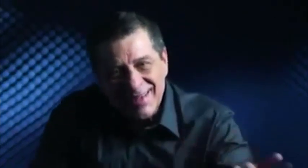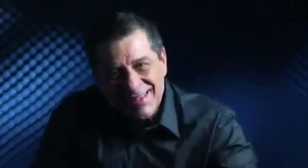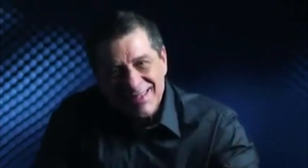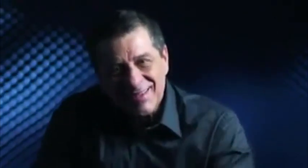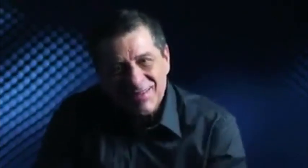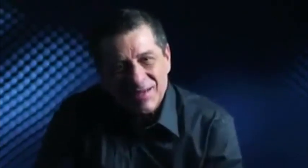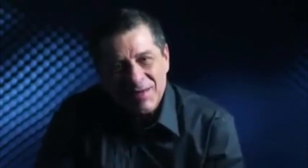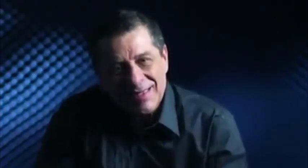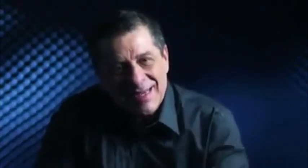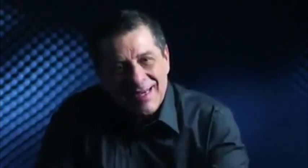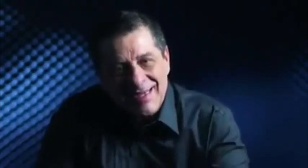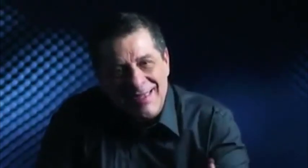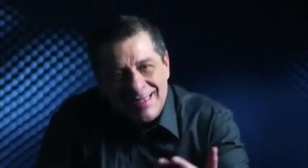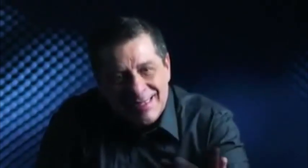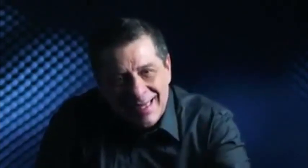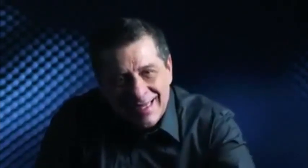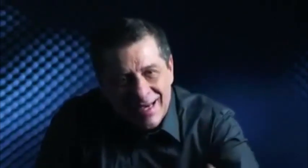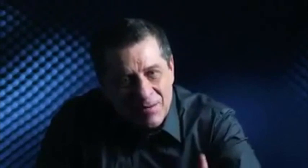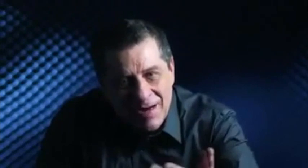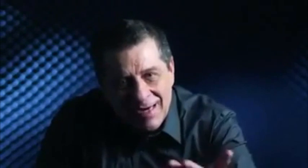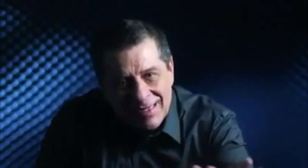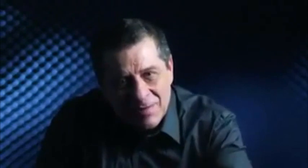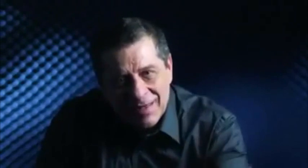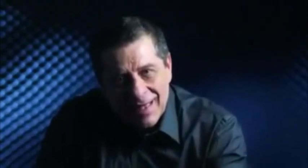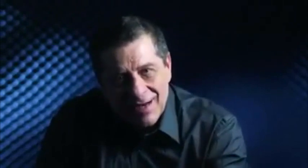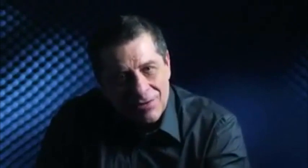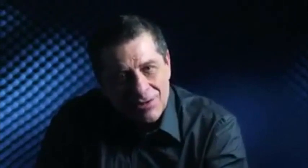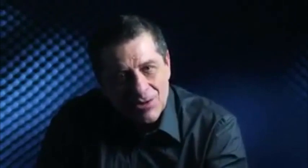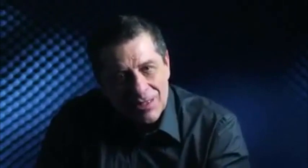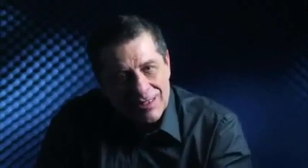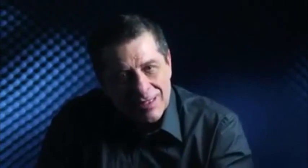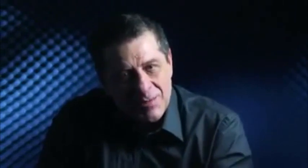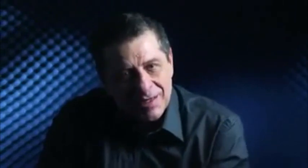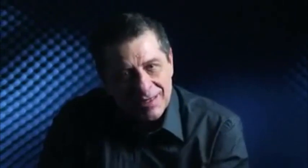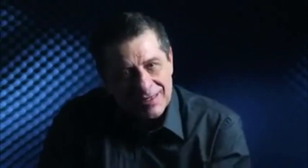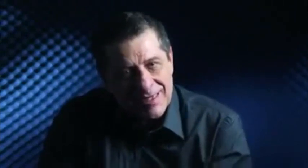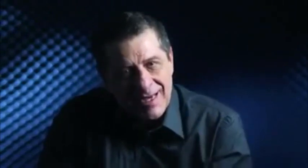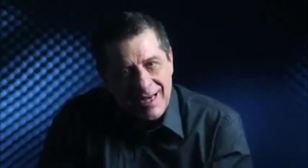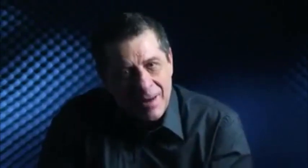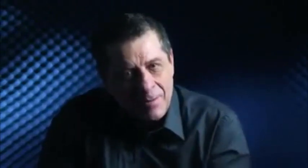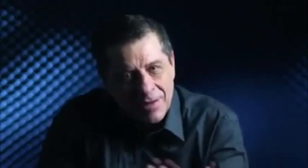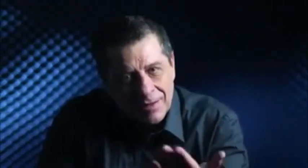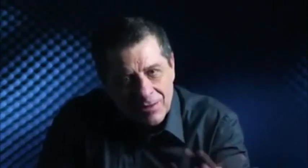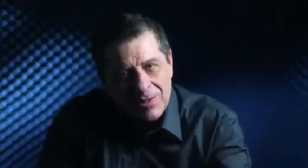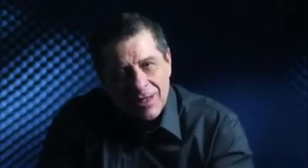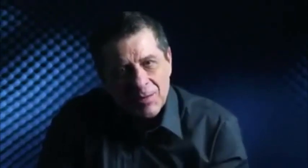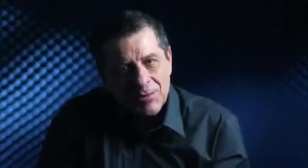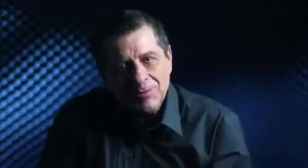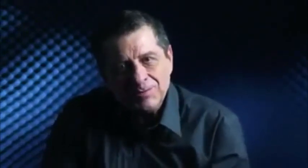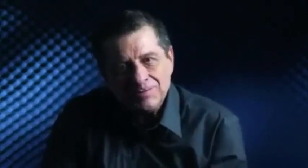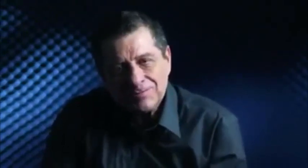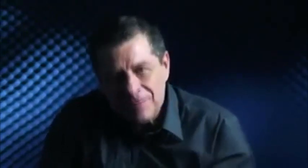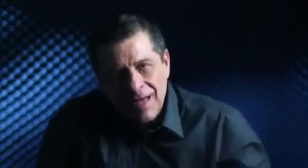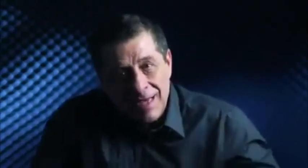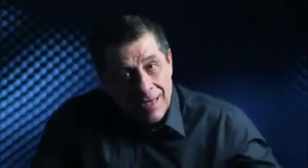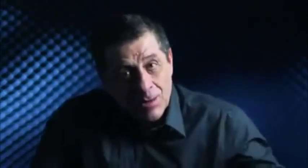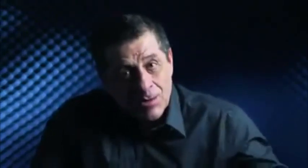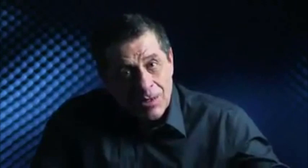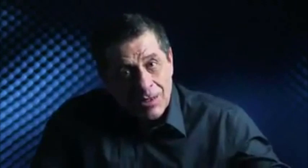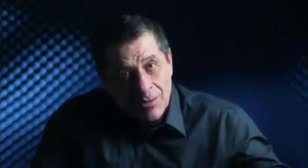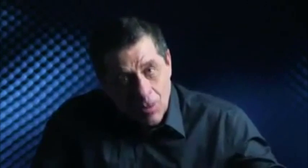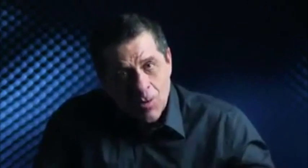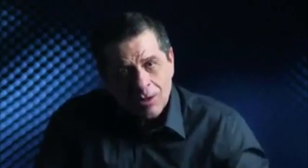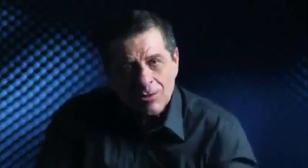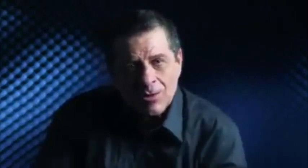Parece um clichê, não é? Mas dizem que a mais lamentável de todas as perdas é a perda do tempo. E